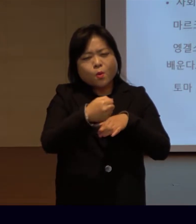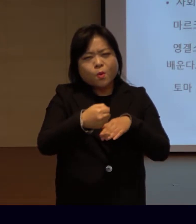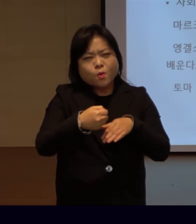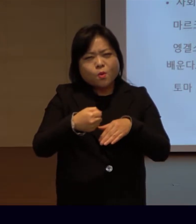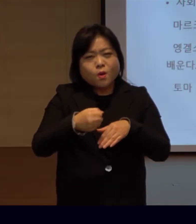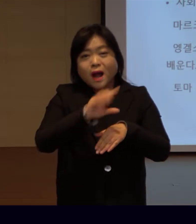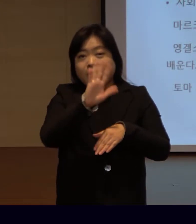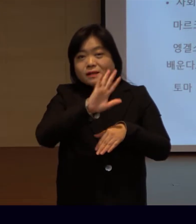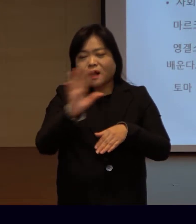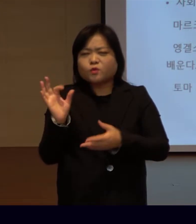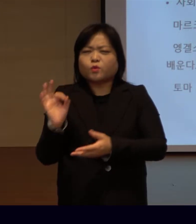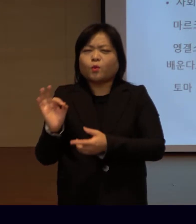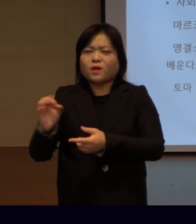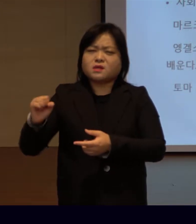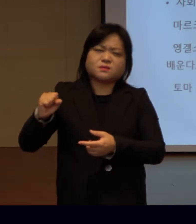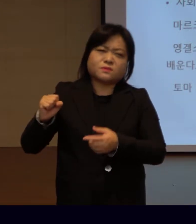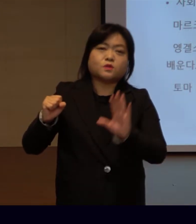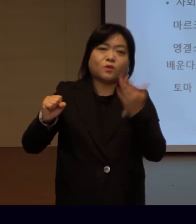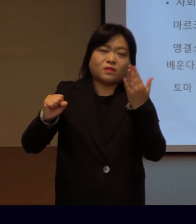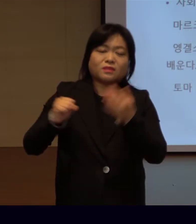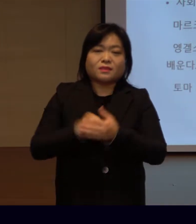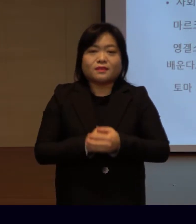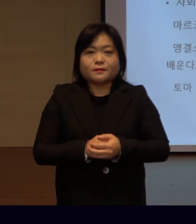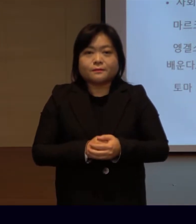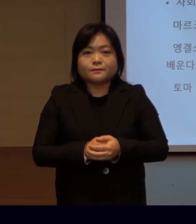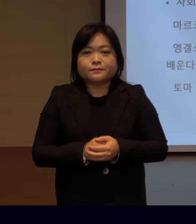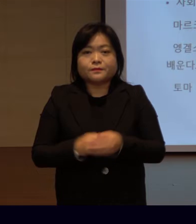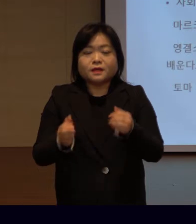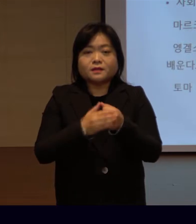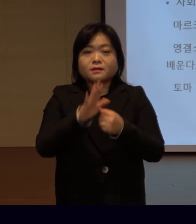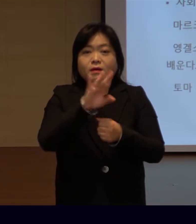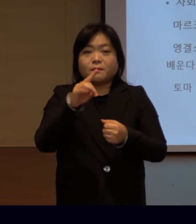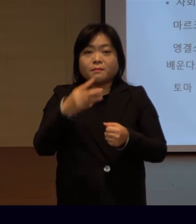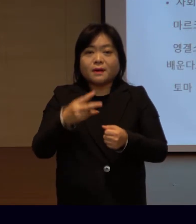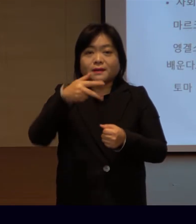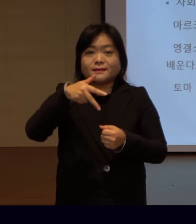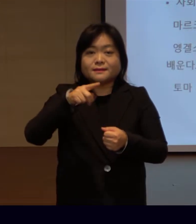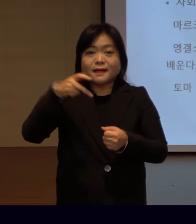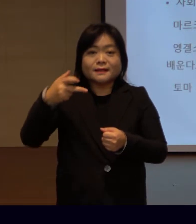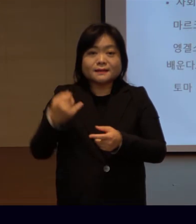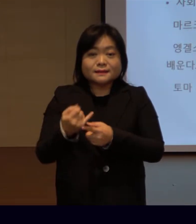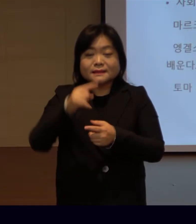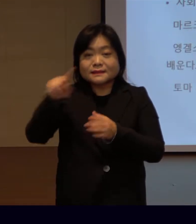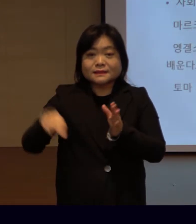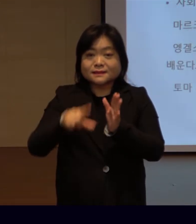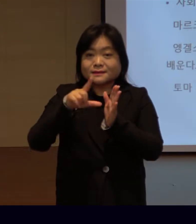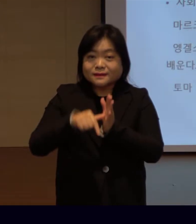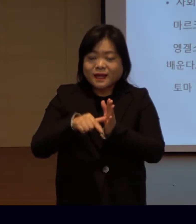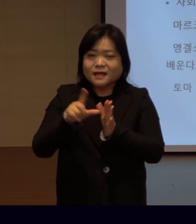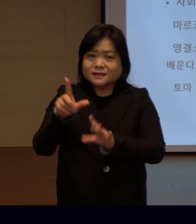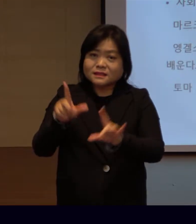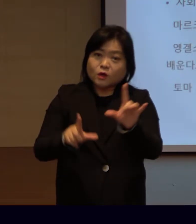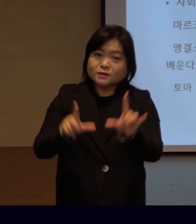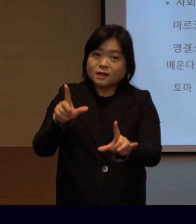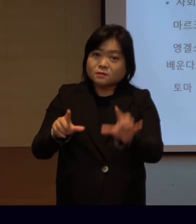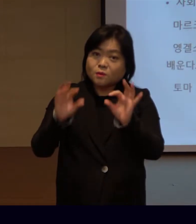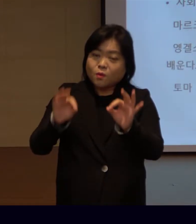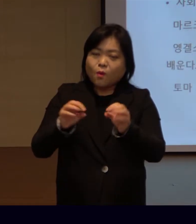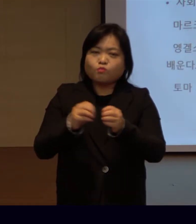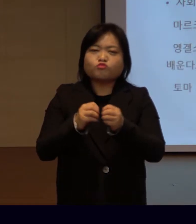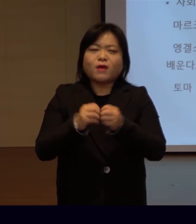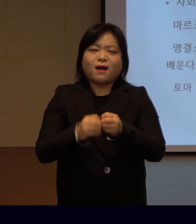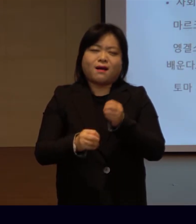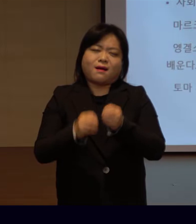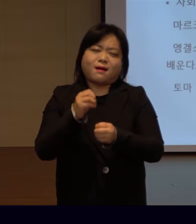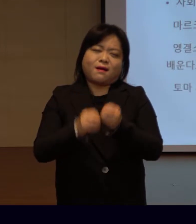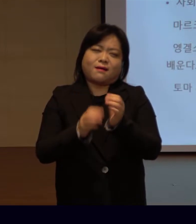계급이, 새로운 계급이 형성이 되는 겁니다. 발자크는 그 누구보다도 고시대의 그 현상을 문학에